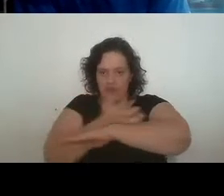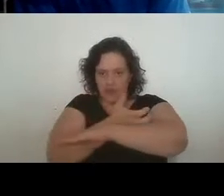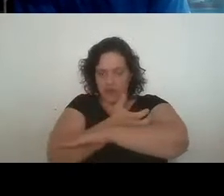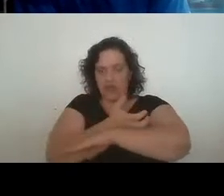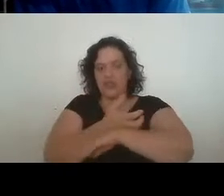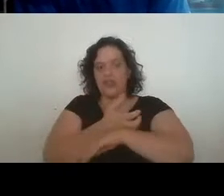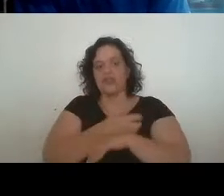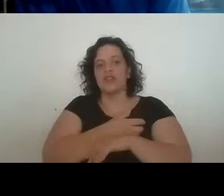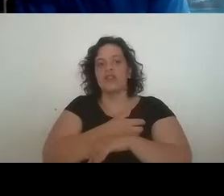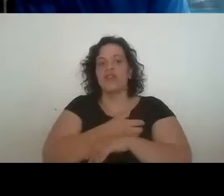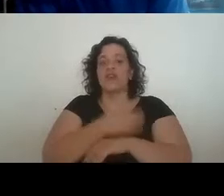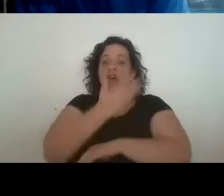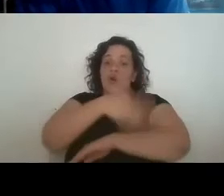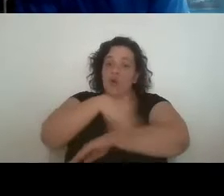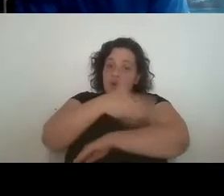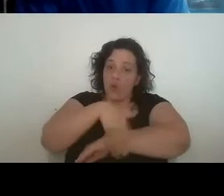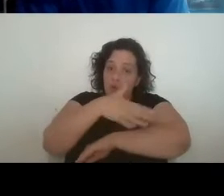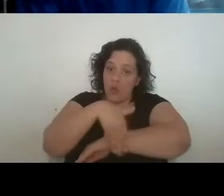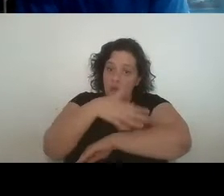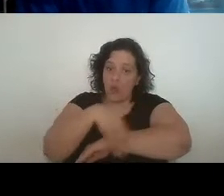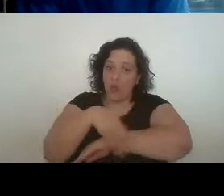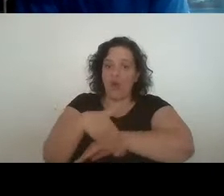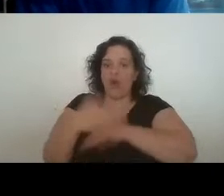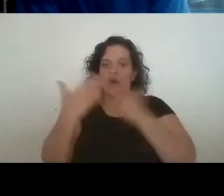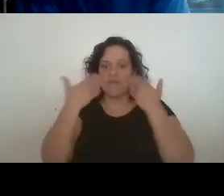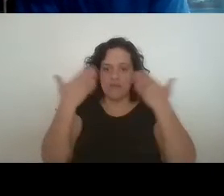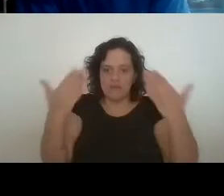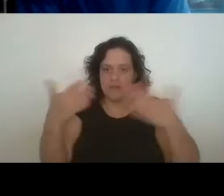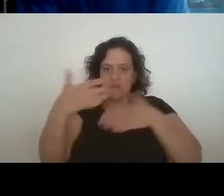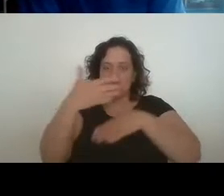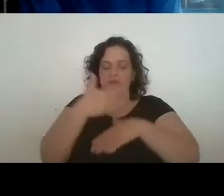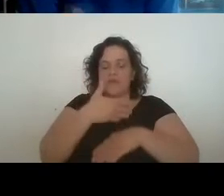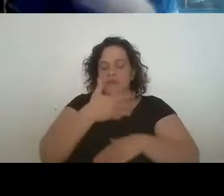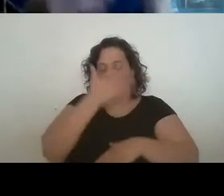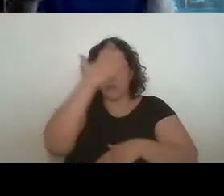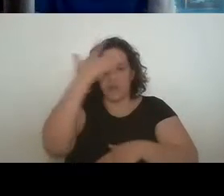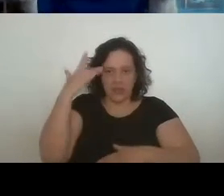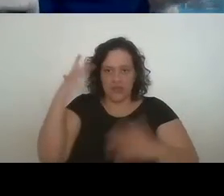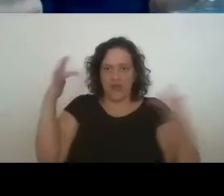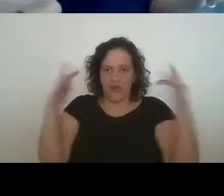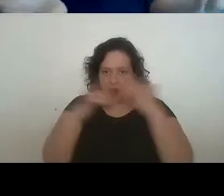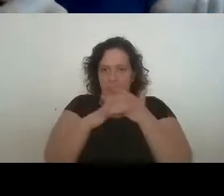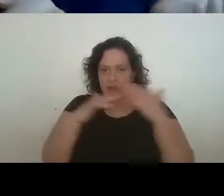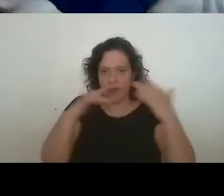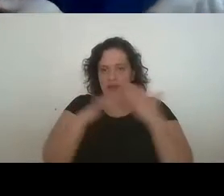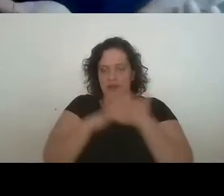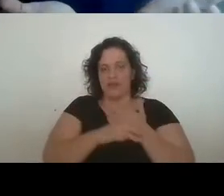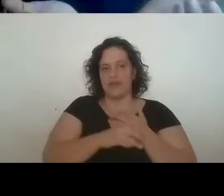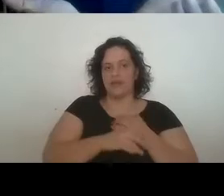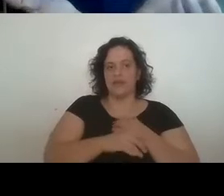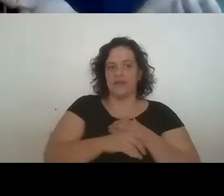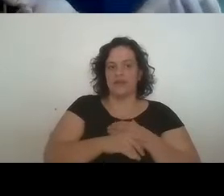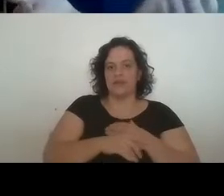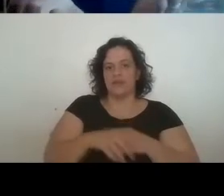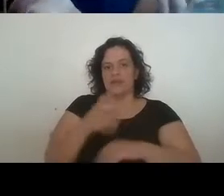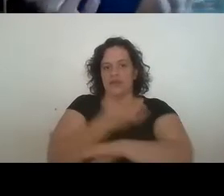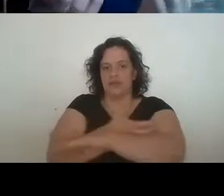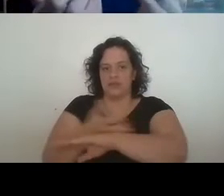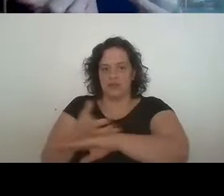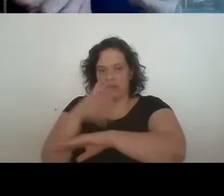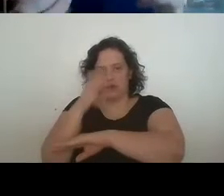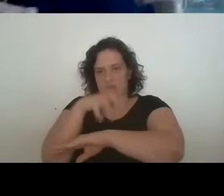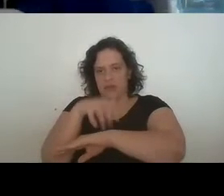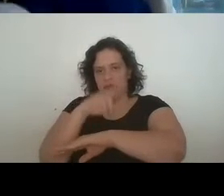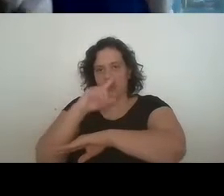vias públicas ou em espaços públicos, de novo, né? Quando a gente está falando de jardim de chuva, a gente está falando só de um jardim escavado, puro